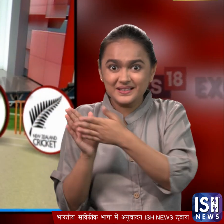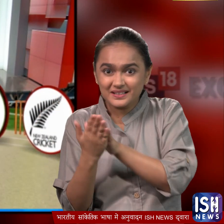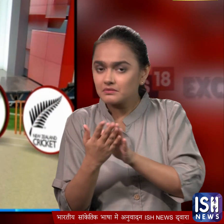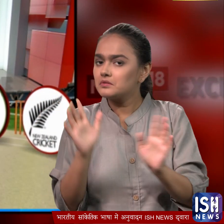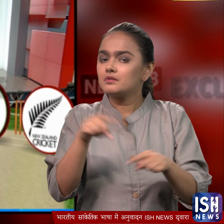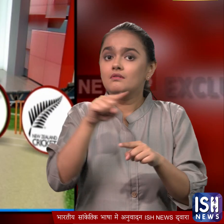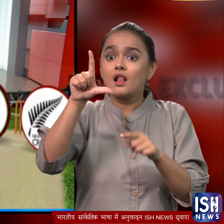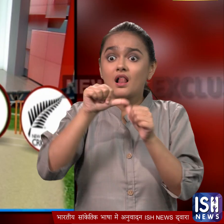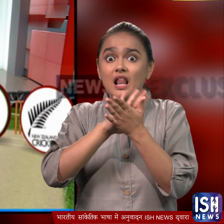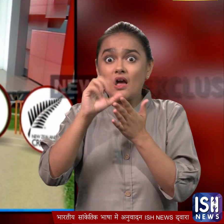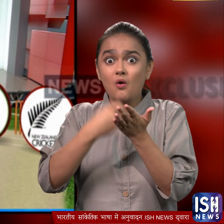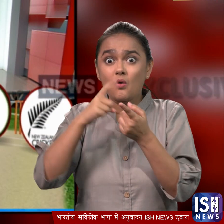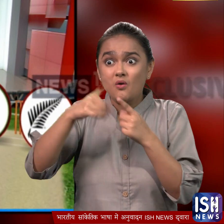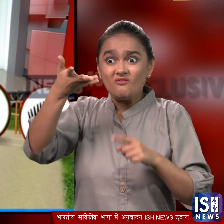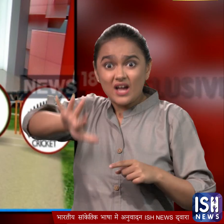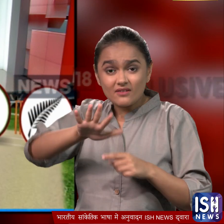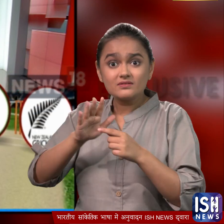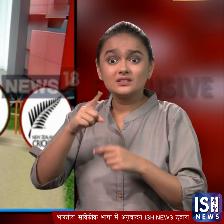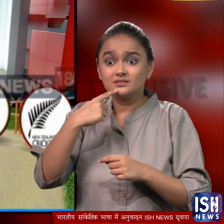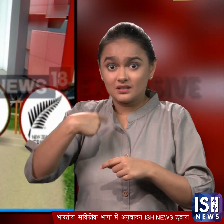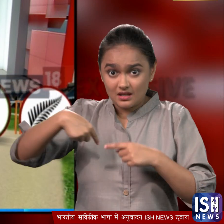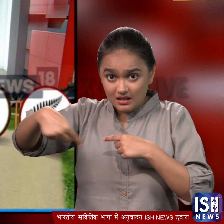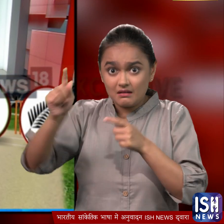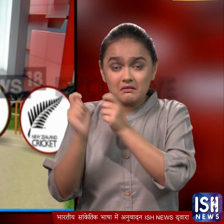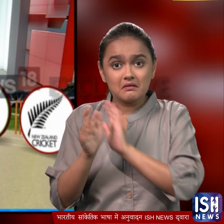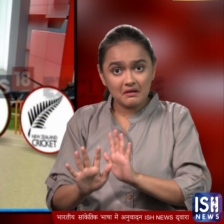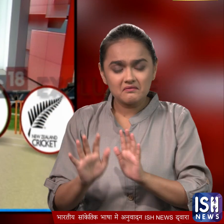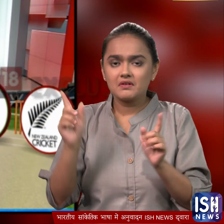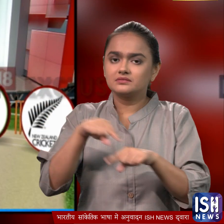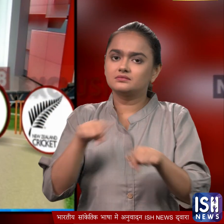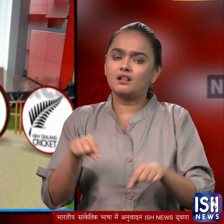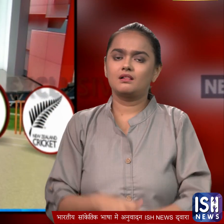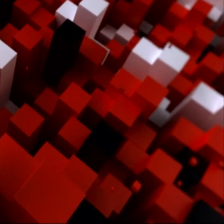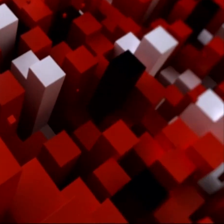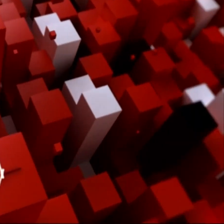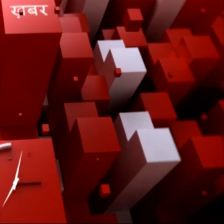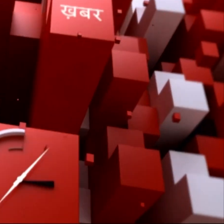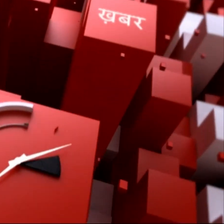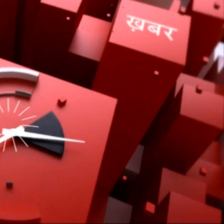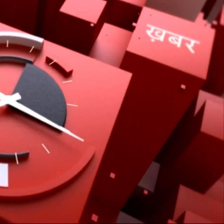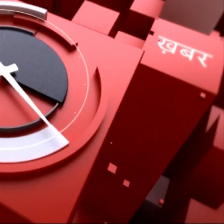रावलपिंडी में 3 वनडे मैच जबकि लाहौर में 5 T20 मैचों की सीरीज खेली जानी थी।